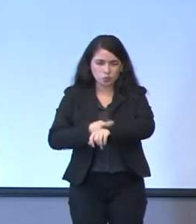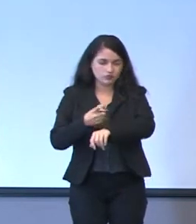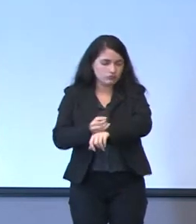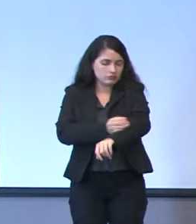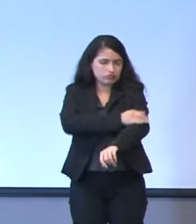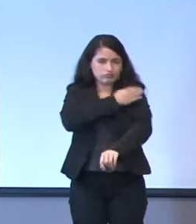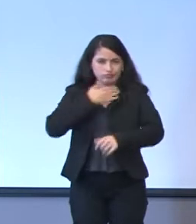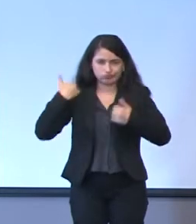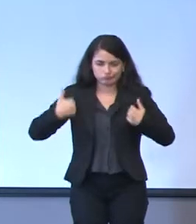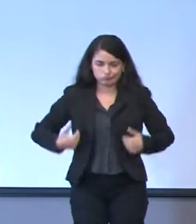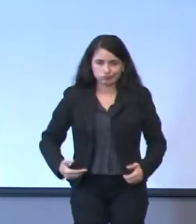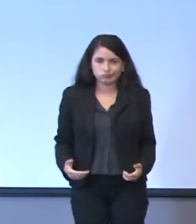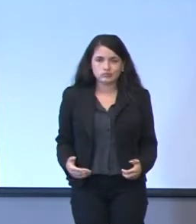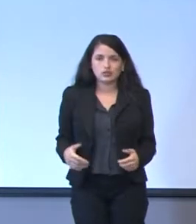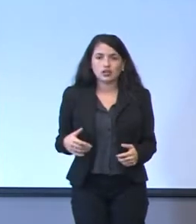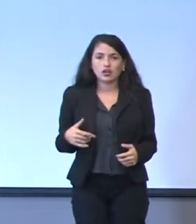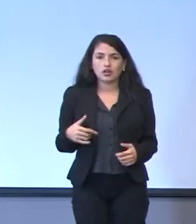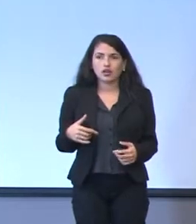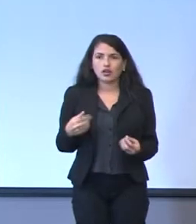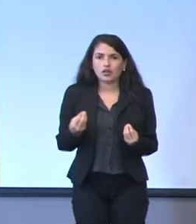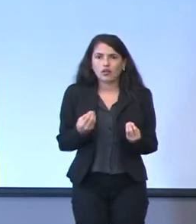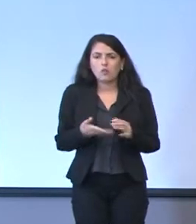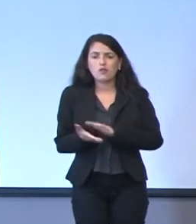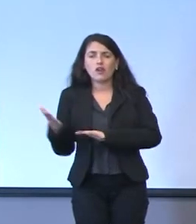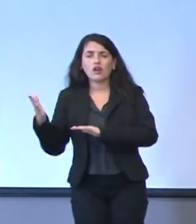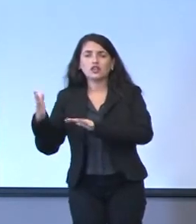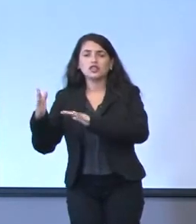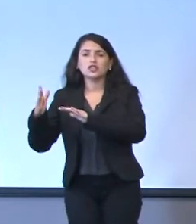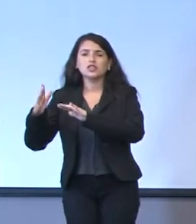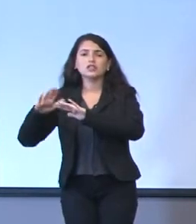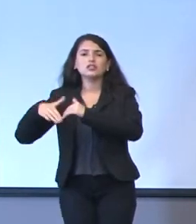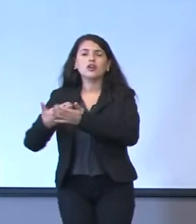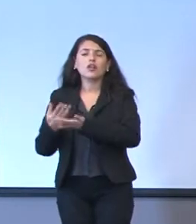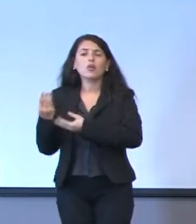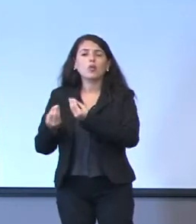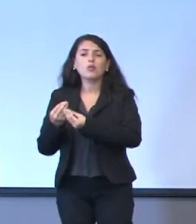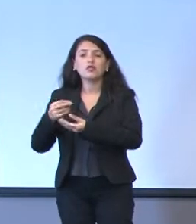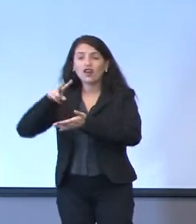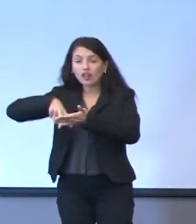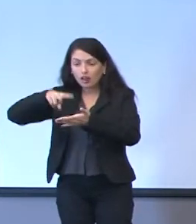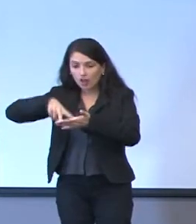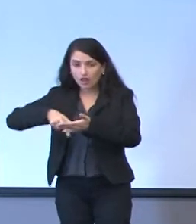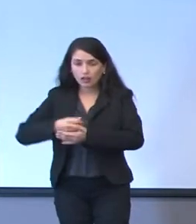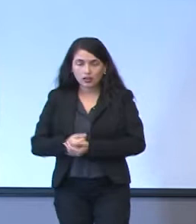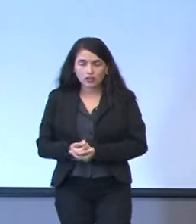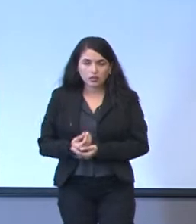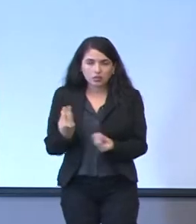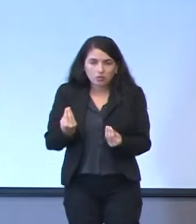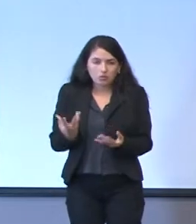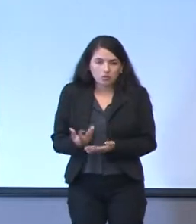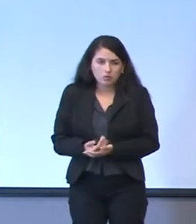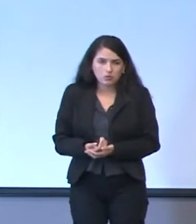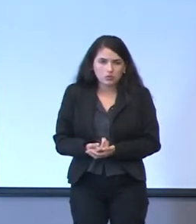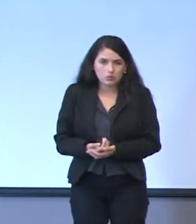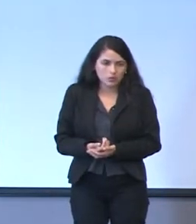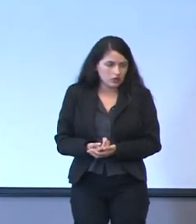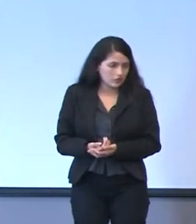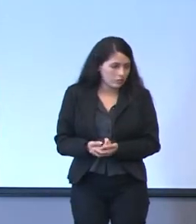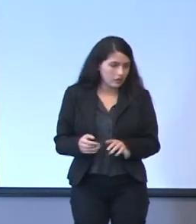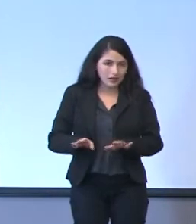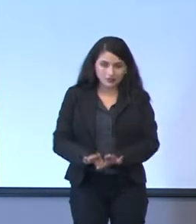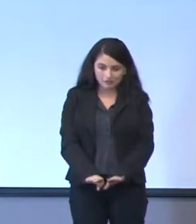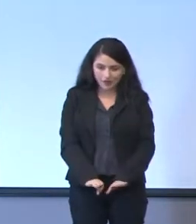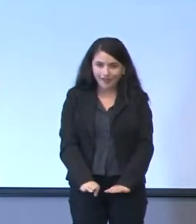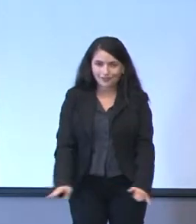E de volta para a escola, como é que eu ia ler? Como é que eu ia ler? As carteiras escolares